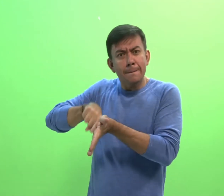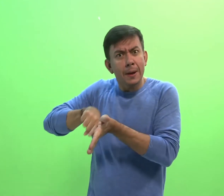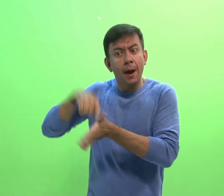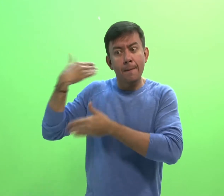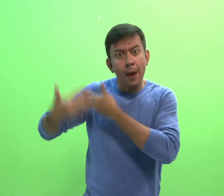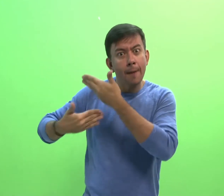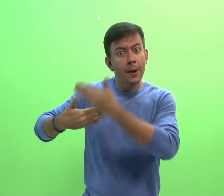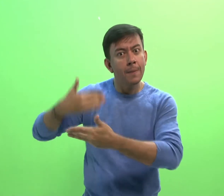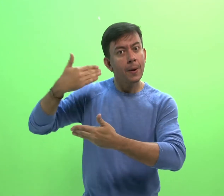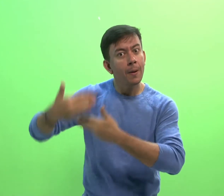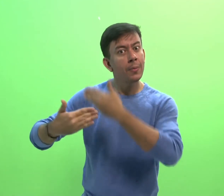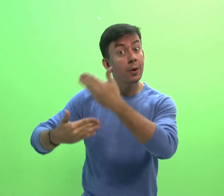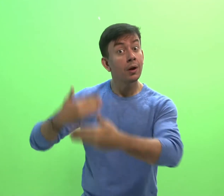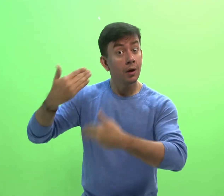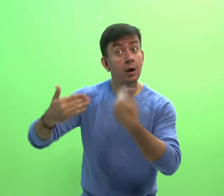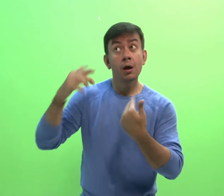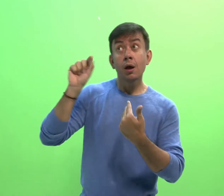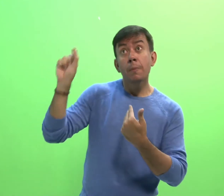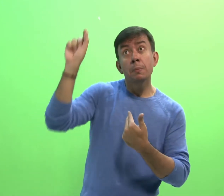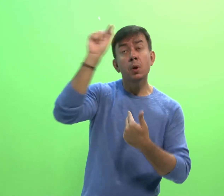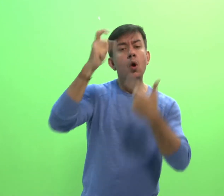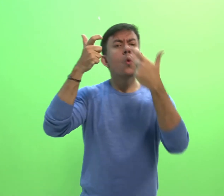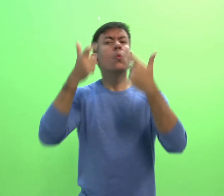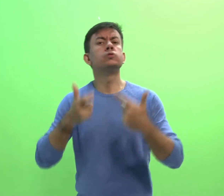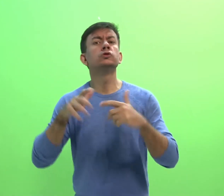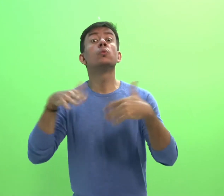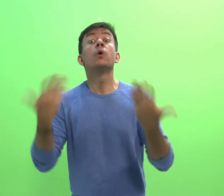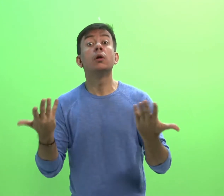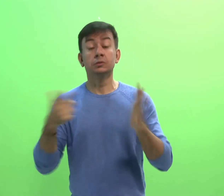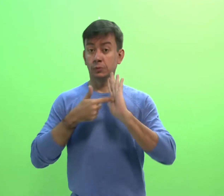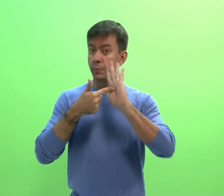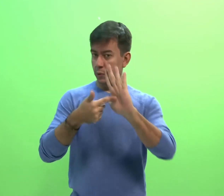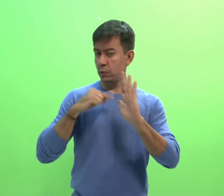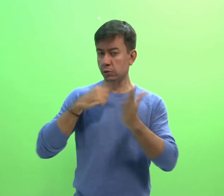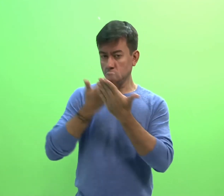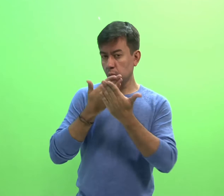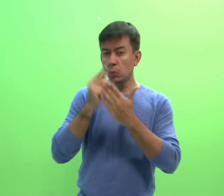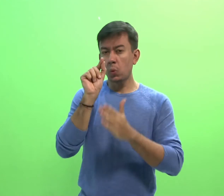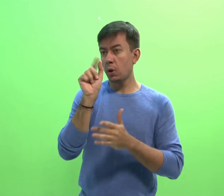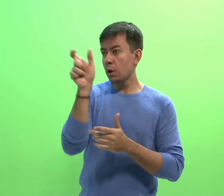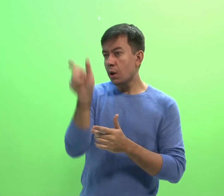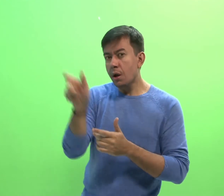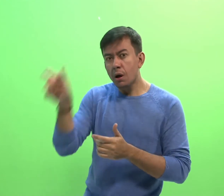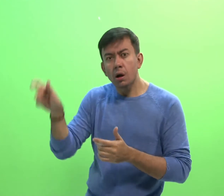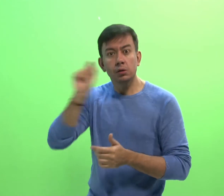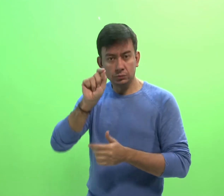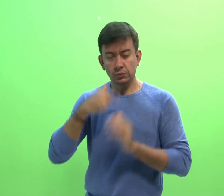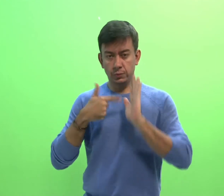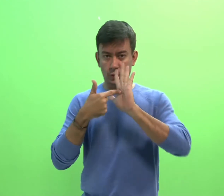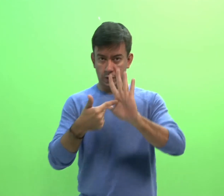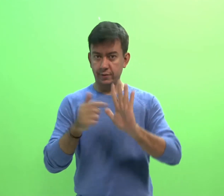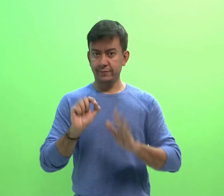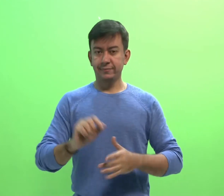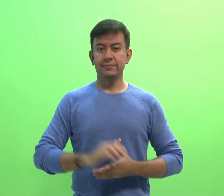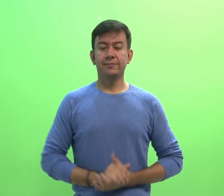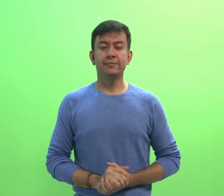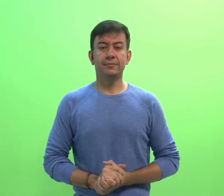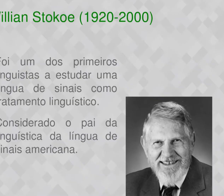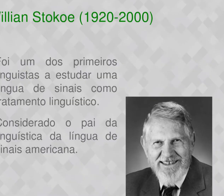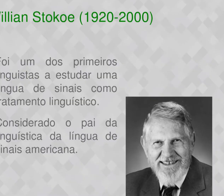trajetória histórica de pesquisas. Onde vivem, quem são? Vou mostrar cada um para vocês.